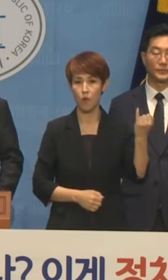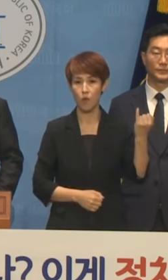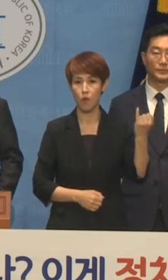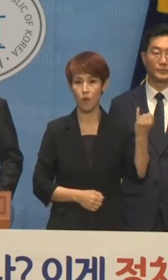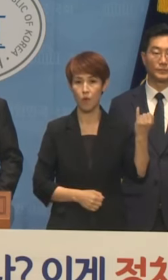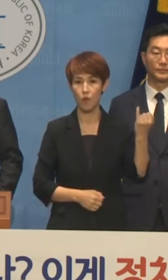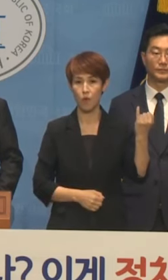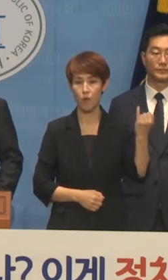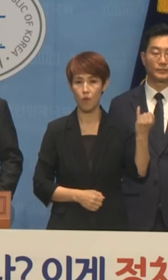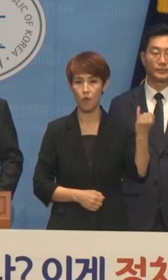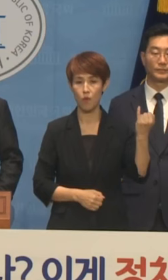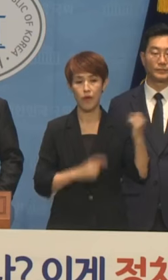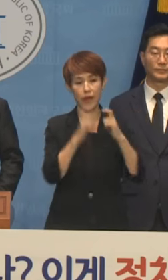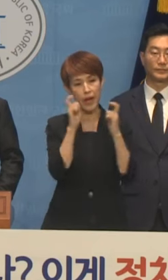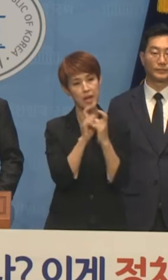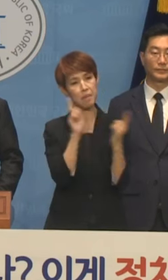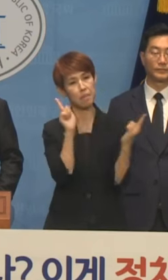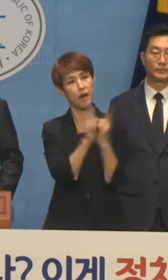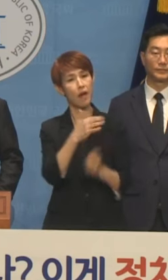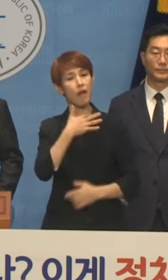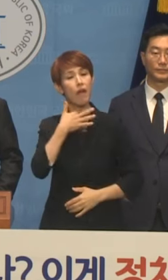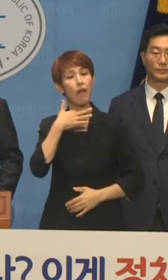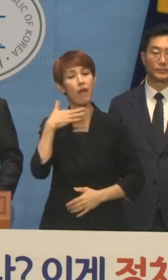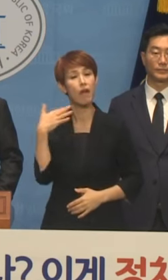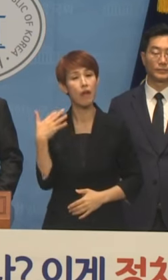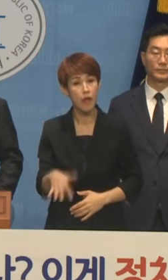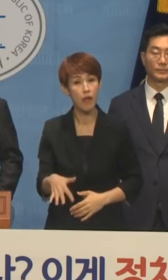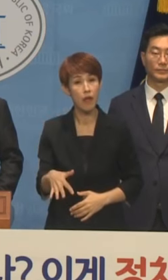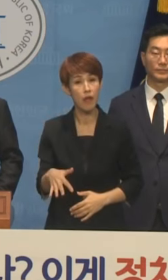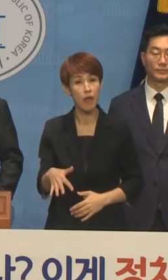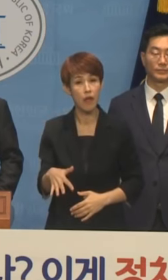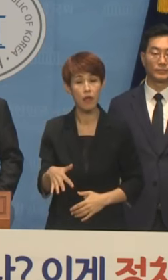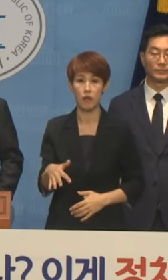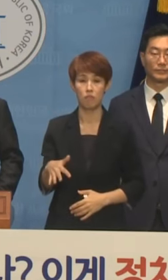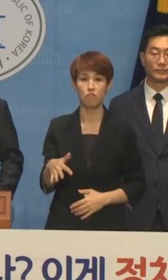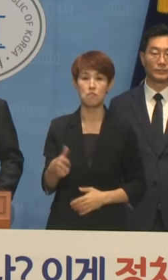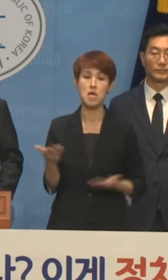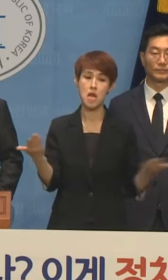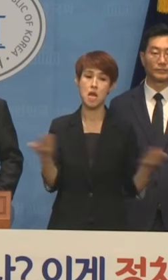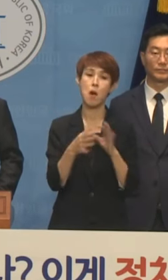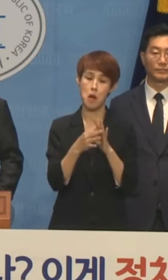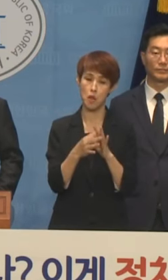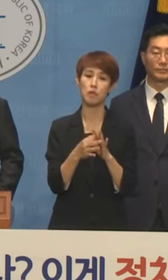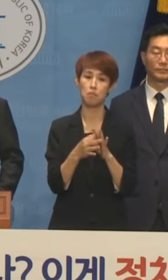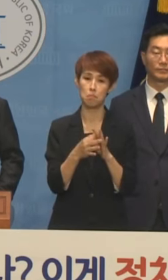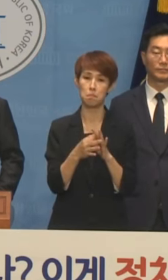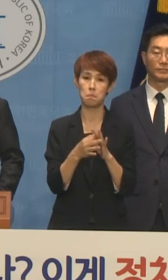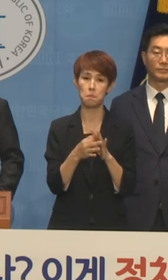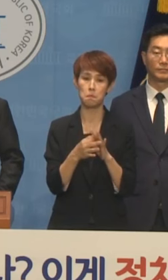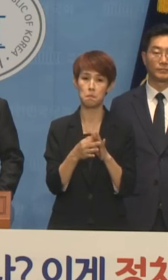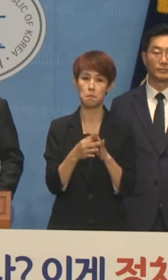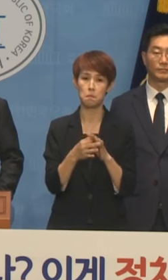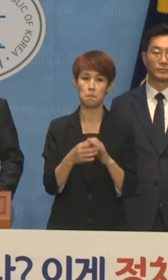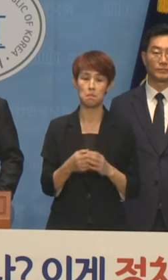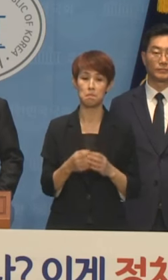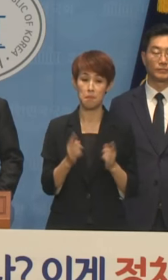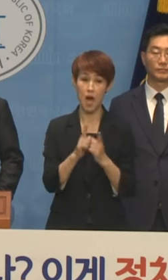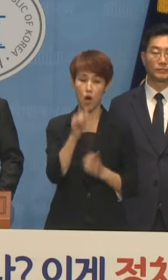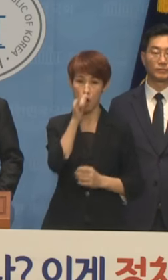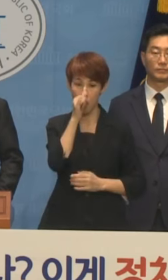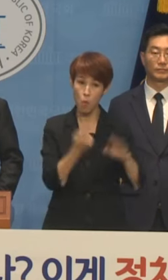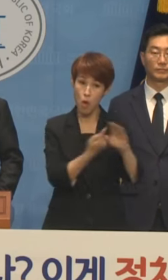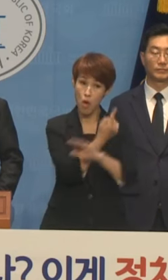일체 사적인 만남을 가진 적이 없으며 업무 외적으로 연락을 취한 바가